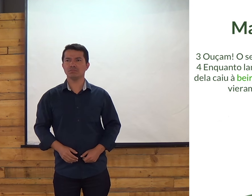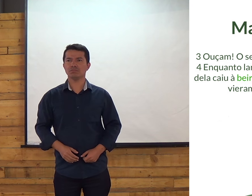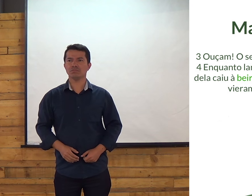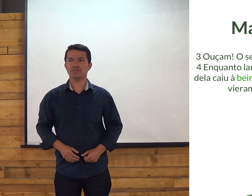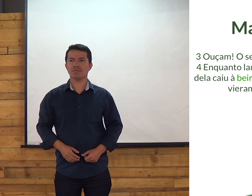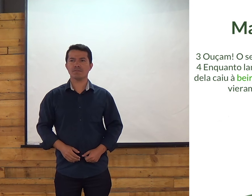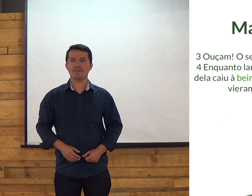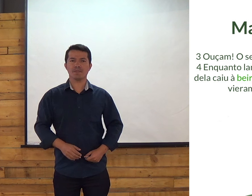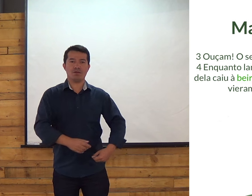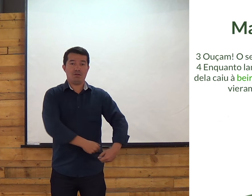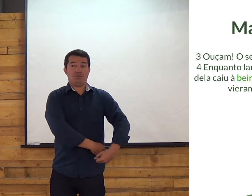Saiu a semear?